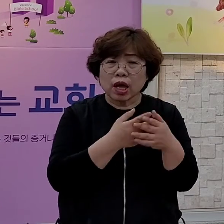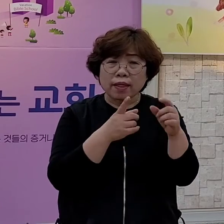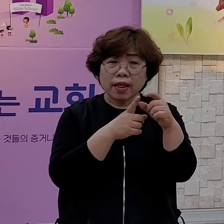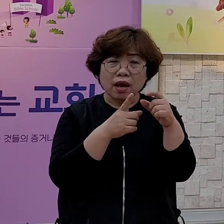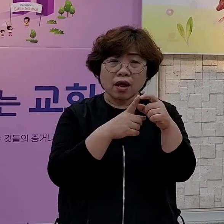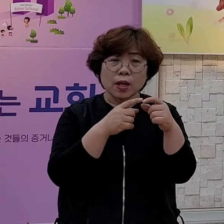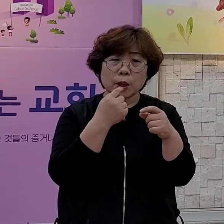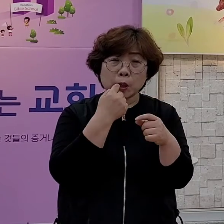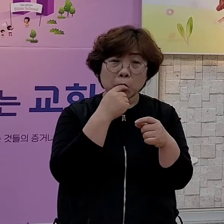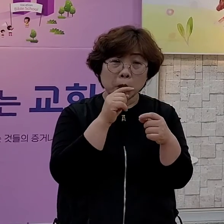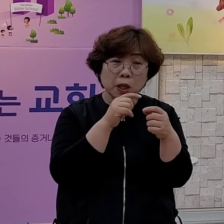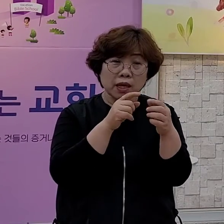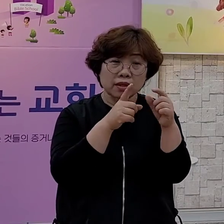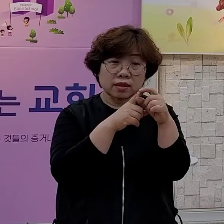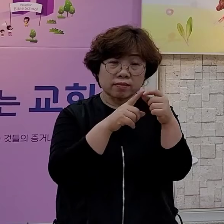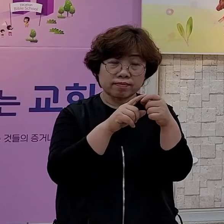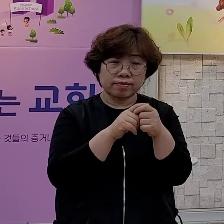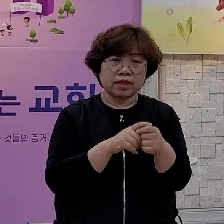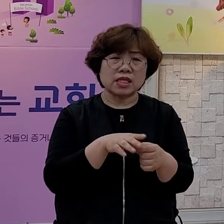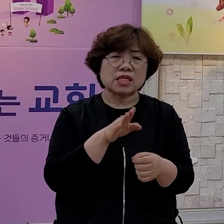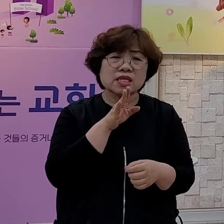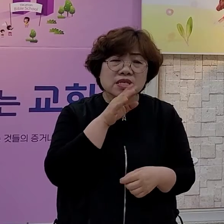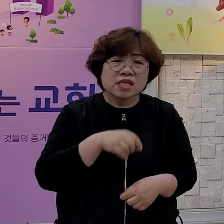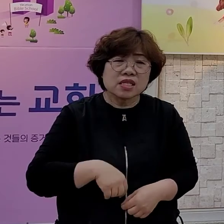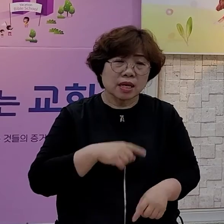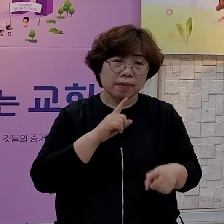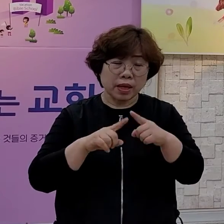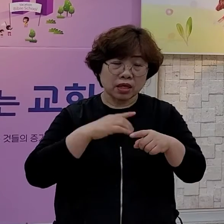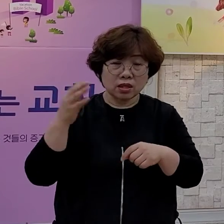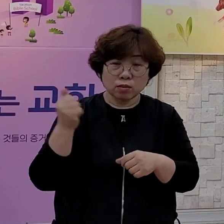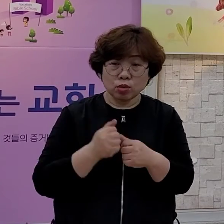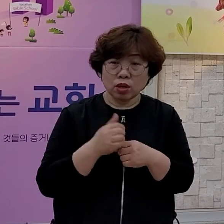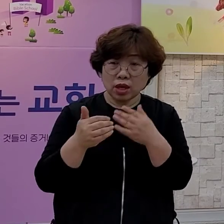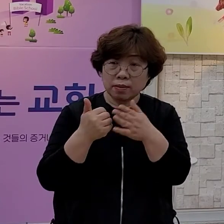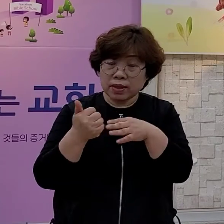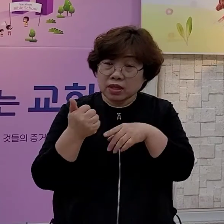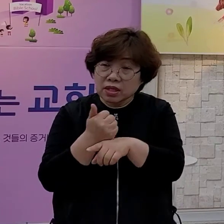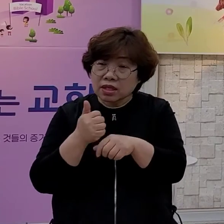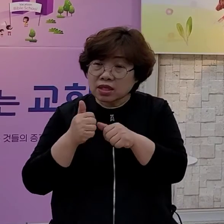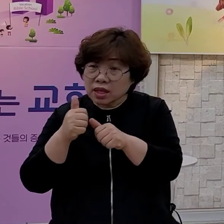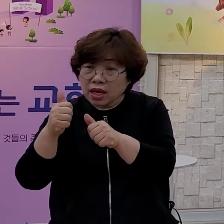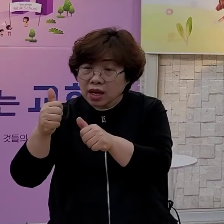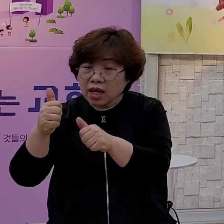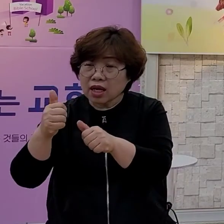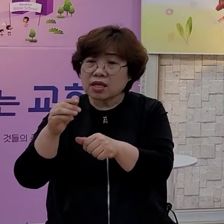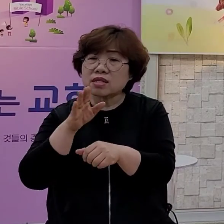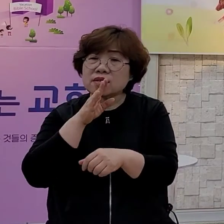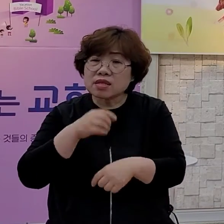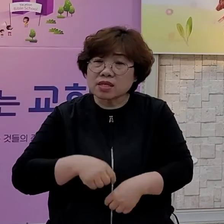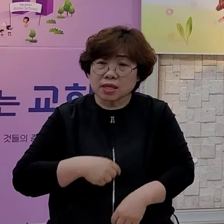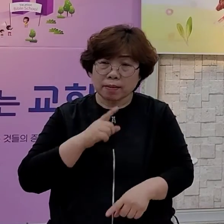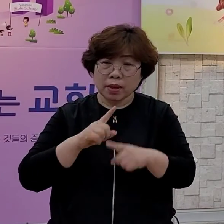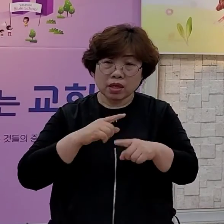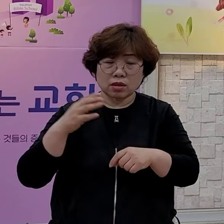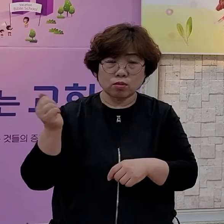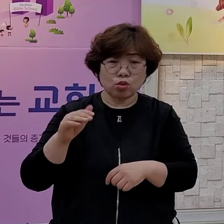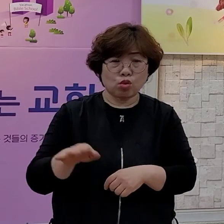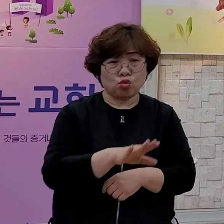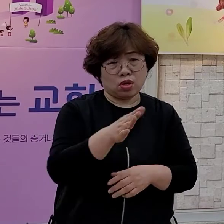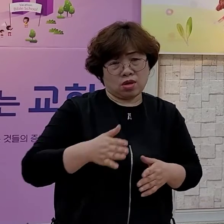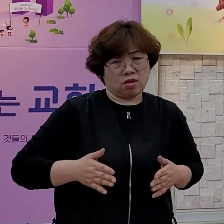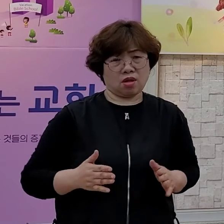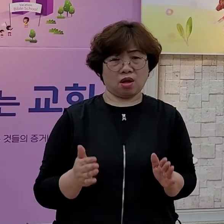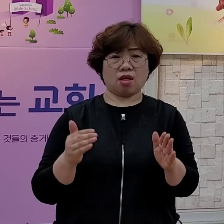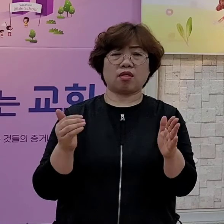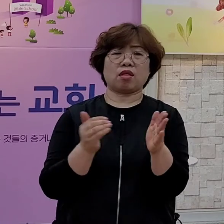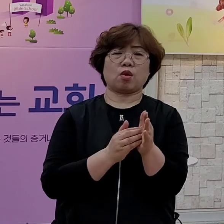표시해놨죠. 진리의 말씀으로 하나님께서 자기의 뜻을 따라서 그 진리의 말씀으로 우리를 낳으셨다